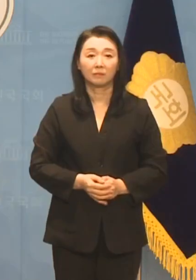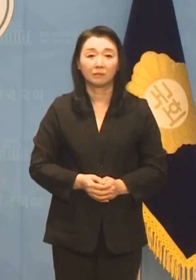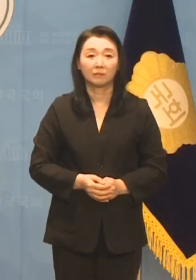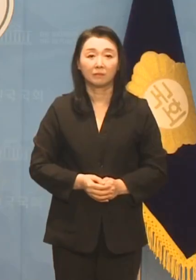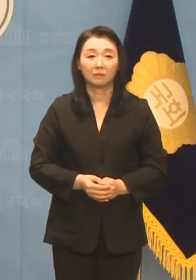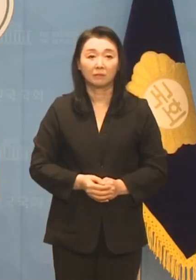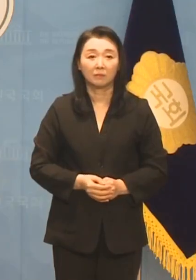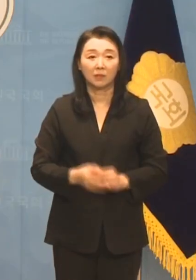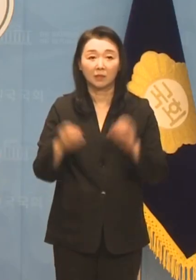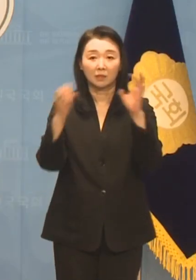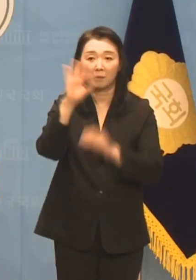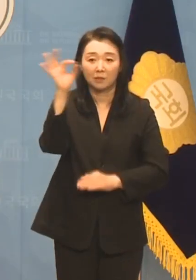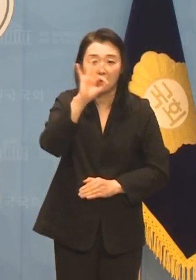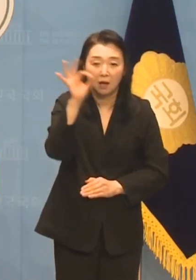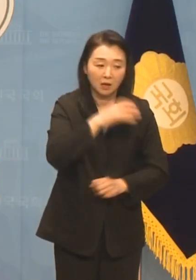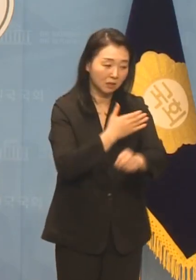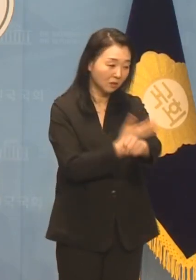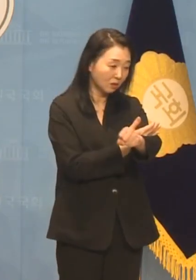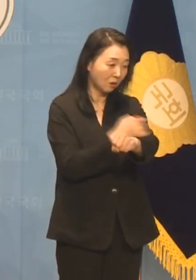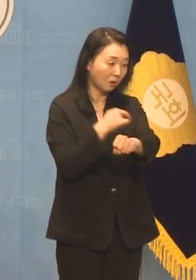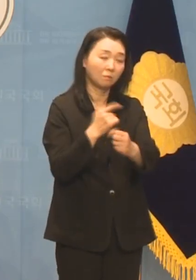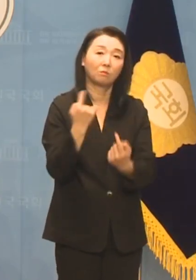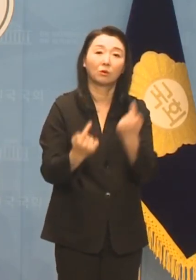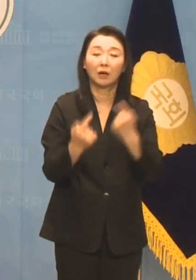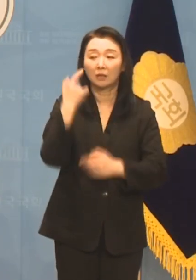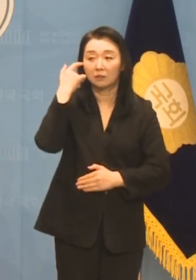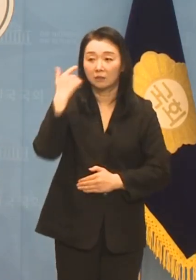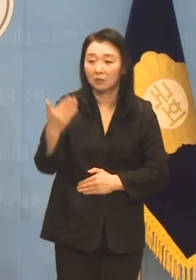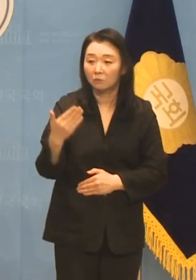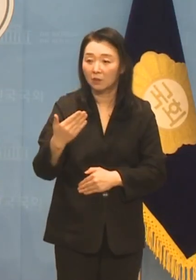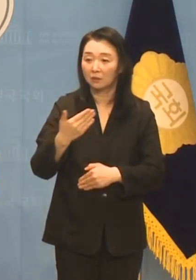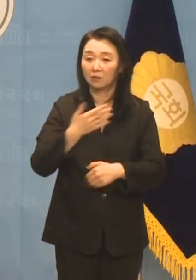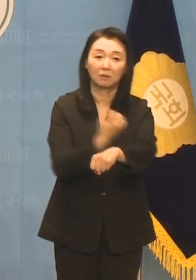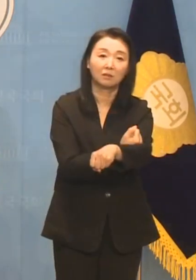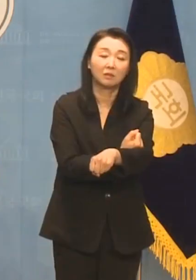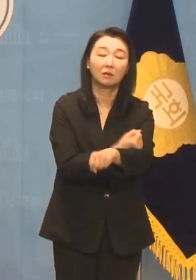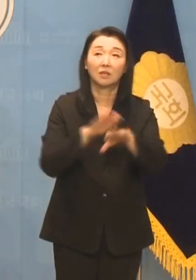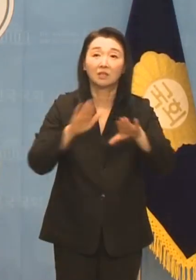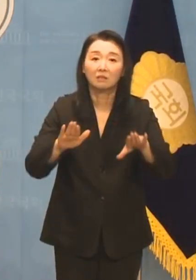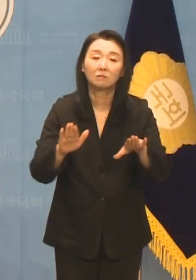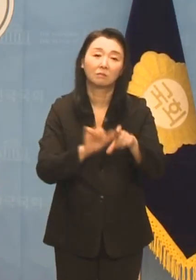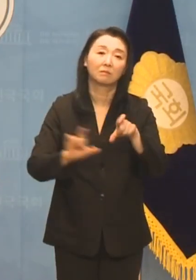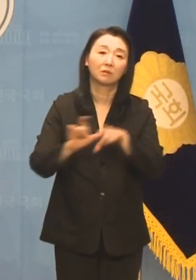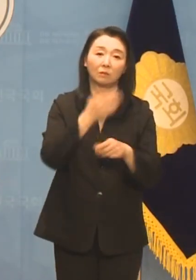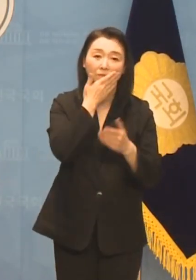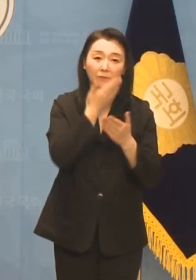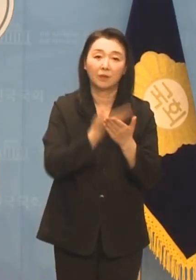답을 찾는 능력보다 질문하는 능력이 더 중요해졌습니다.